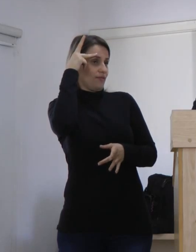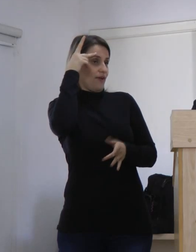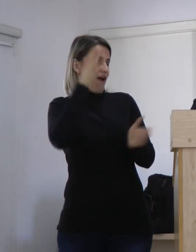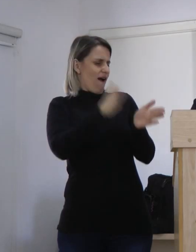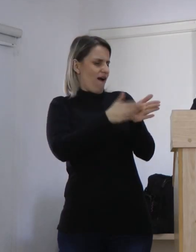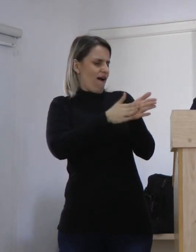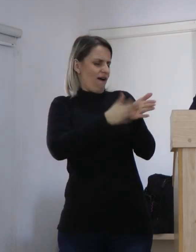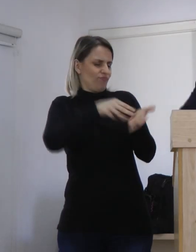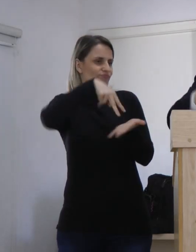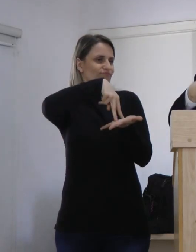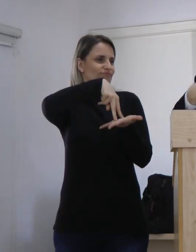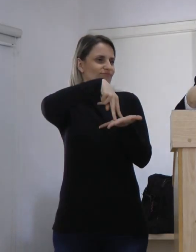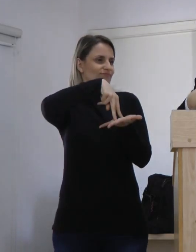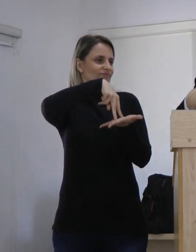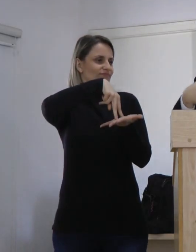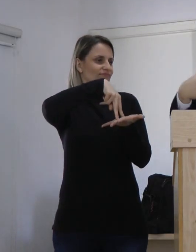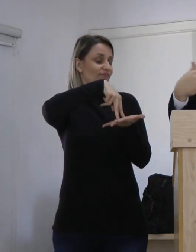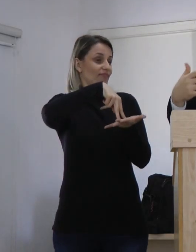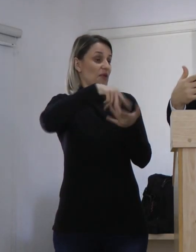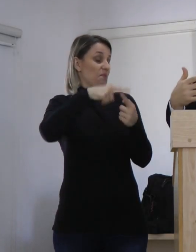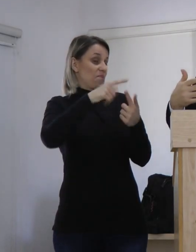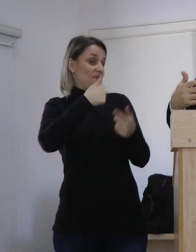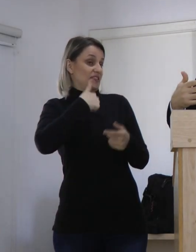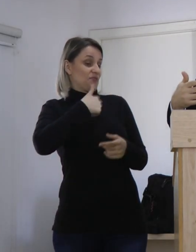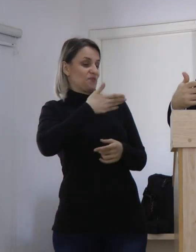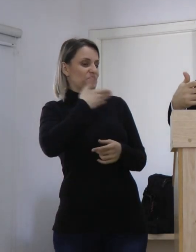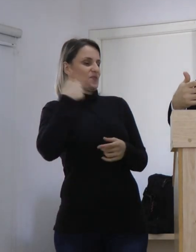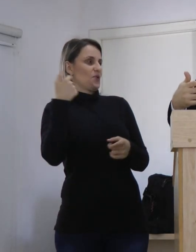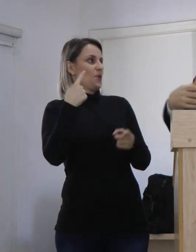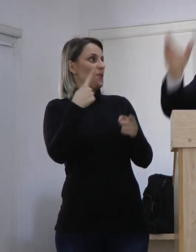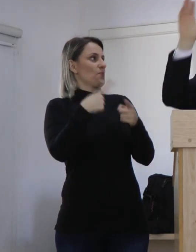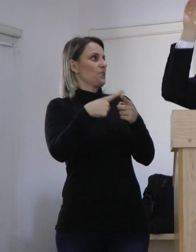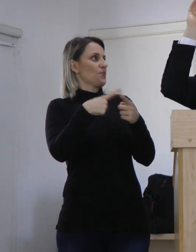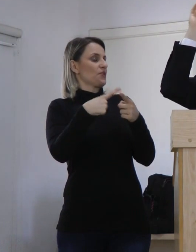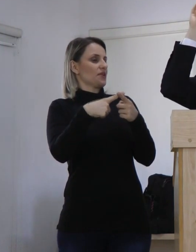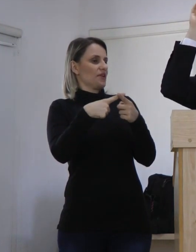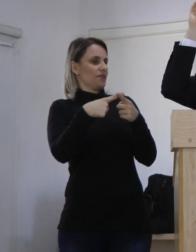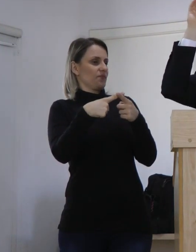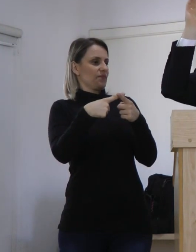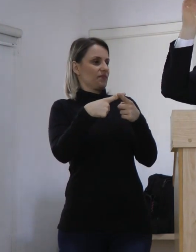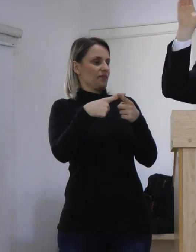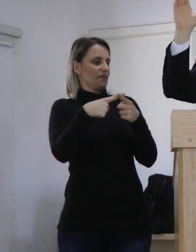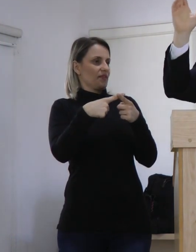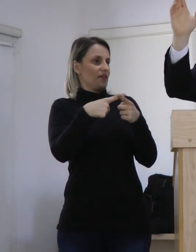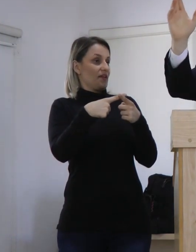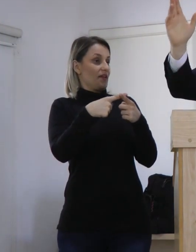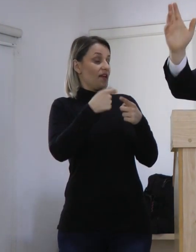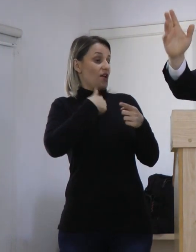você. Porque quando eu terminava as minhas palestras, eu saía carregado pela